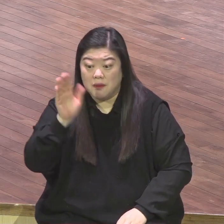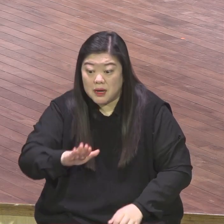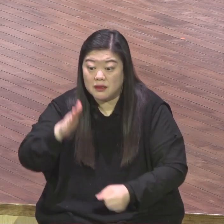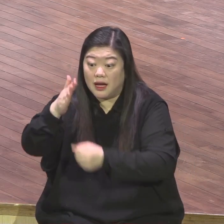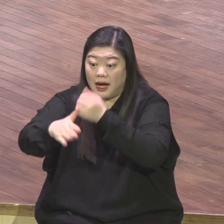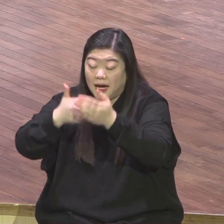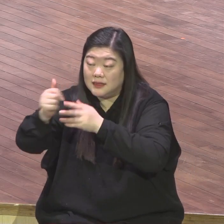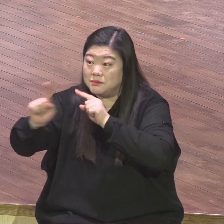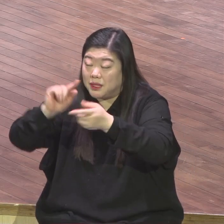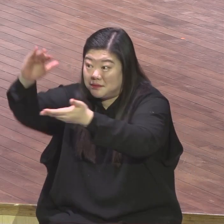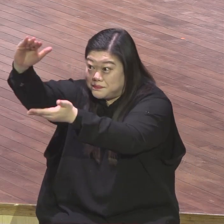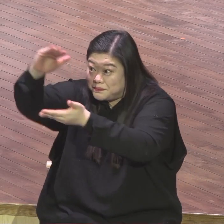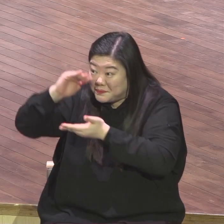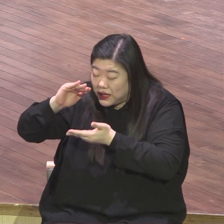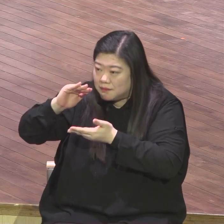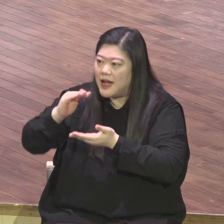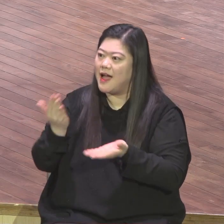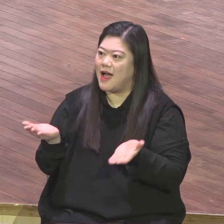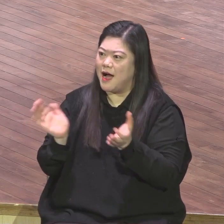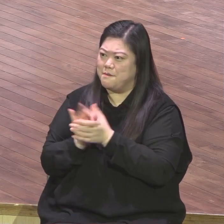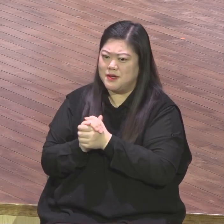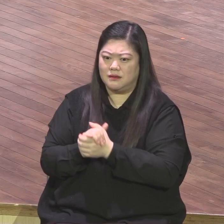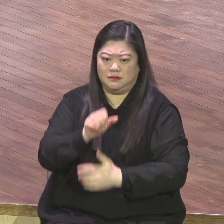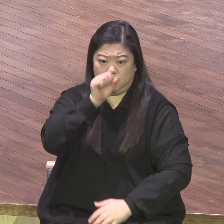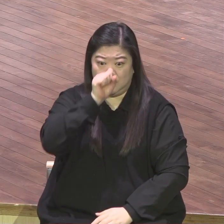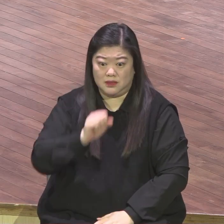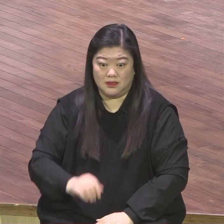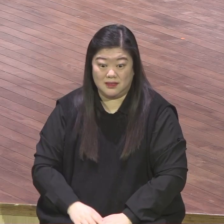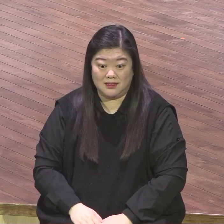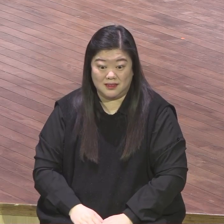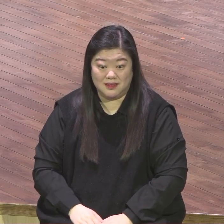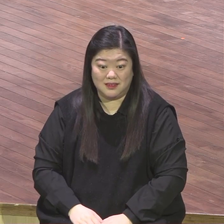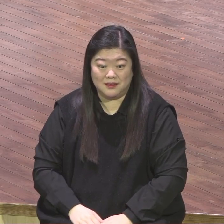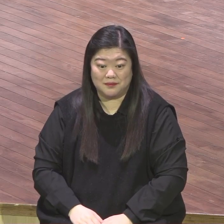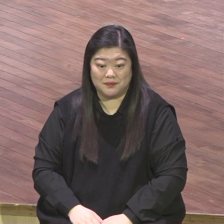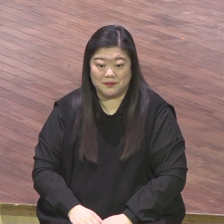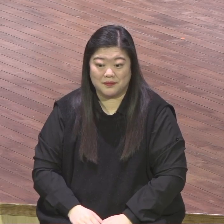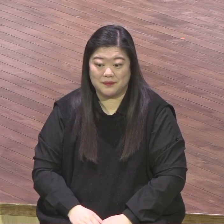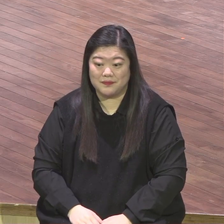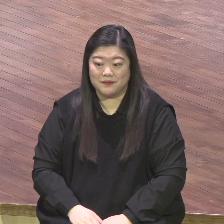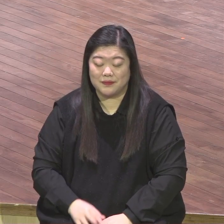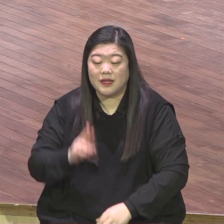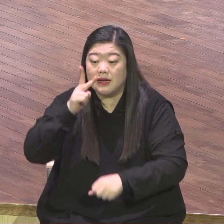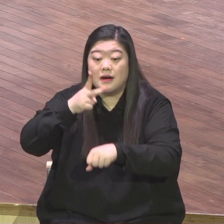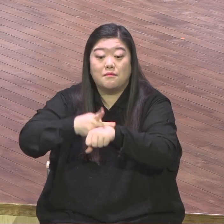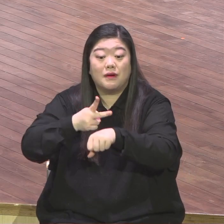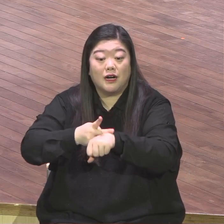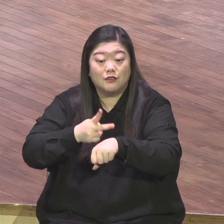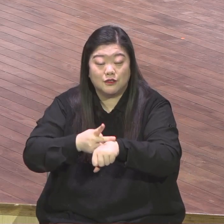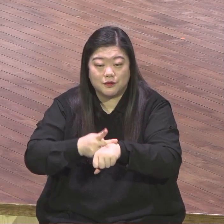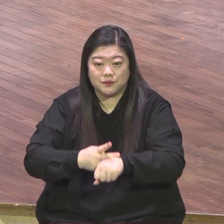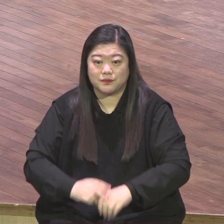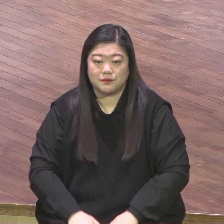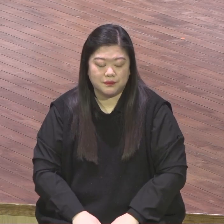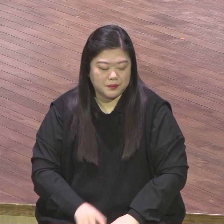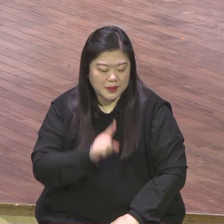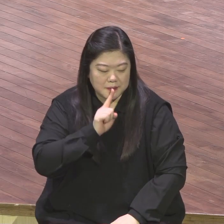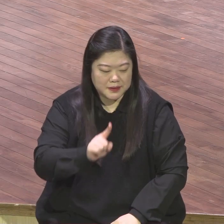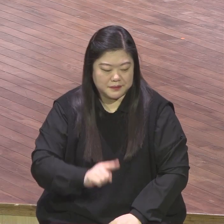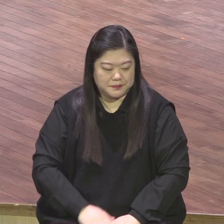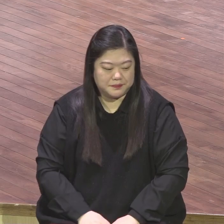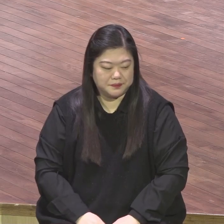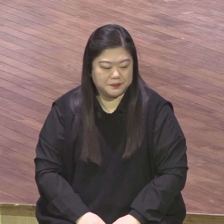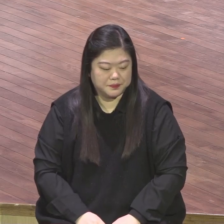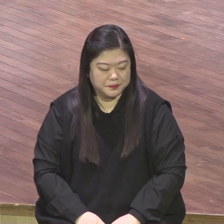이 바울은요. 이런 올인 집중의 삶을 살기 위해서 우선조 해야 될 게 있어서 그게 뭐냐? 13절에 밝히고